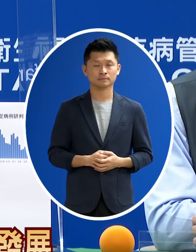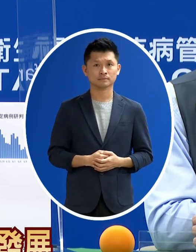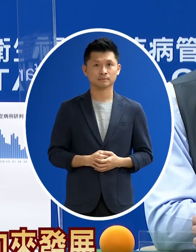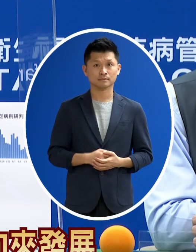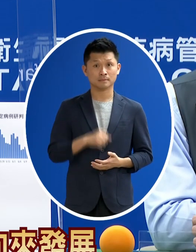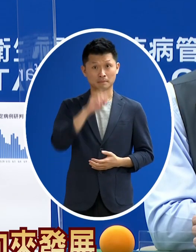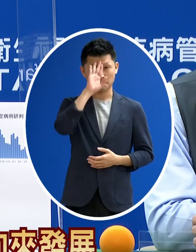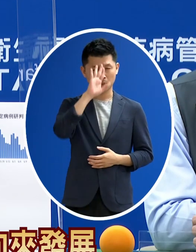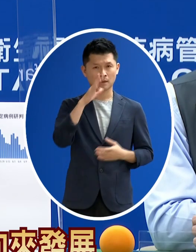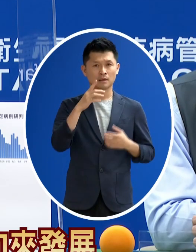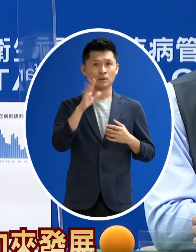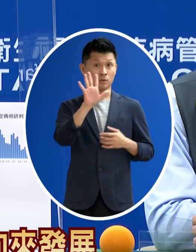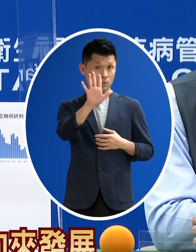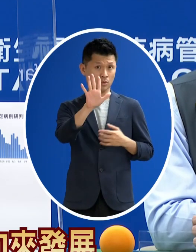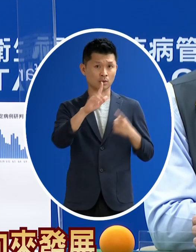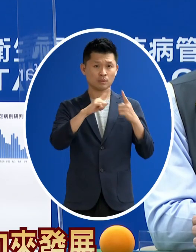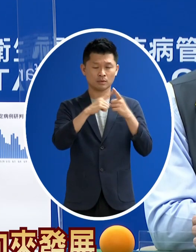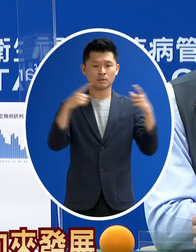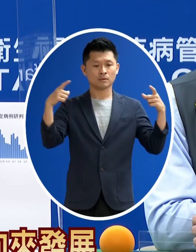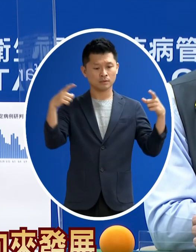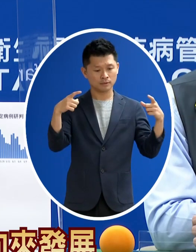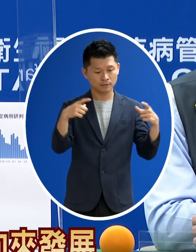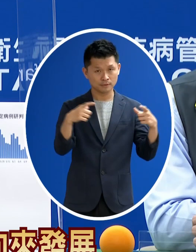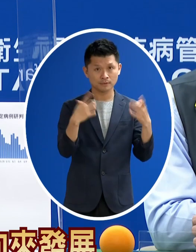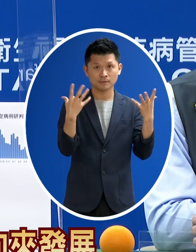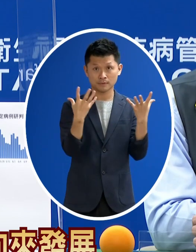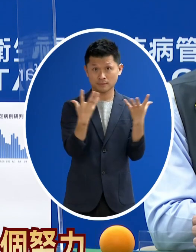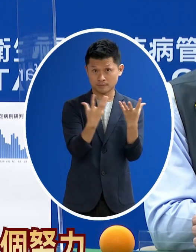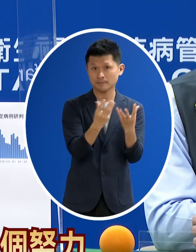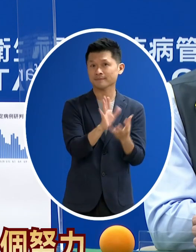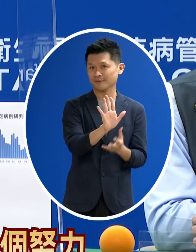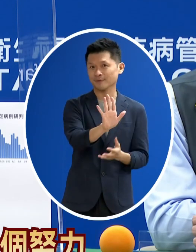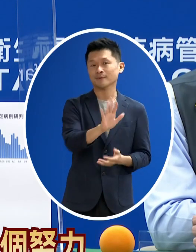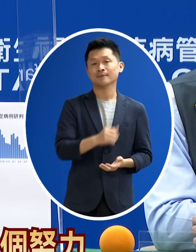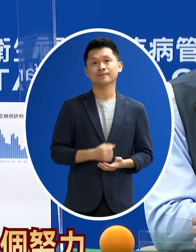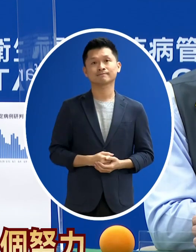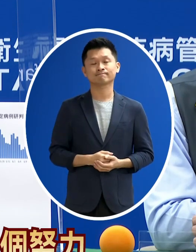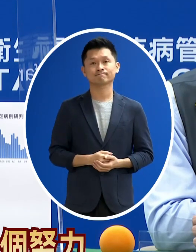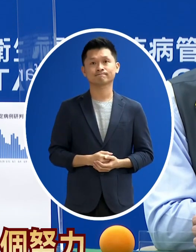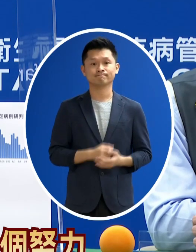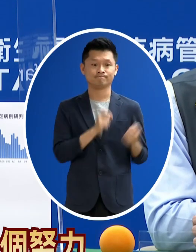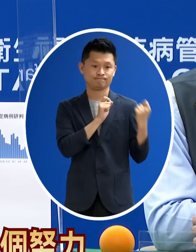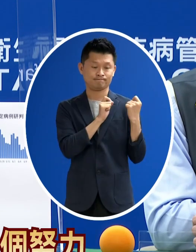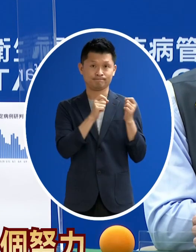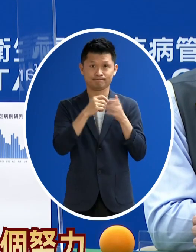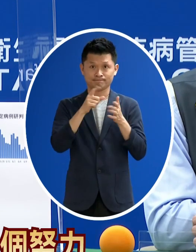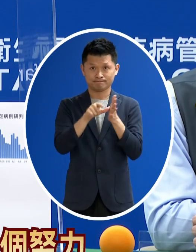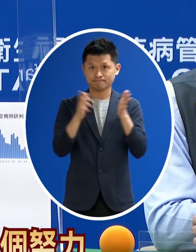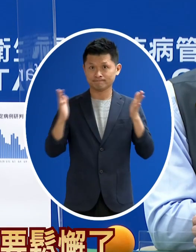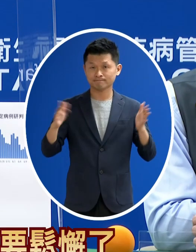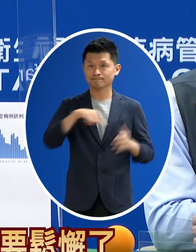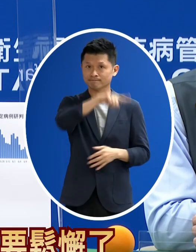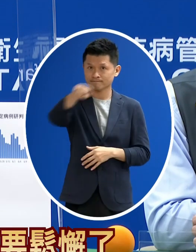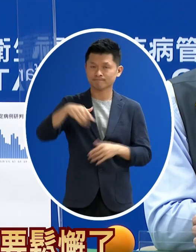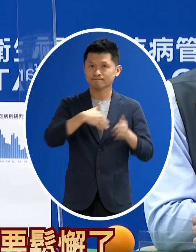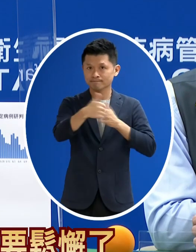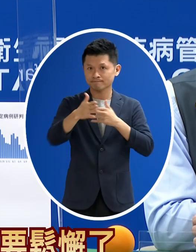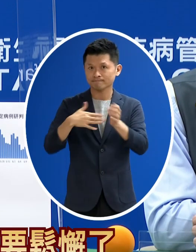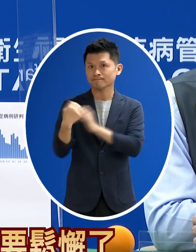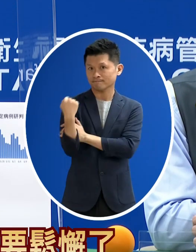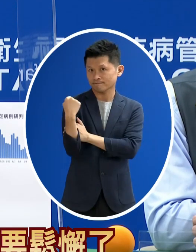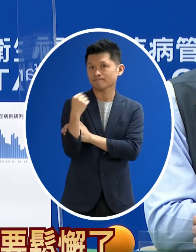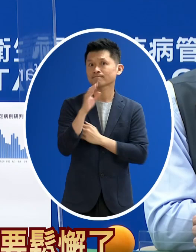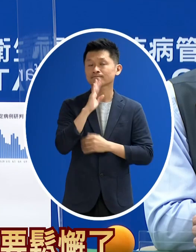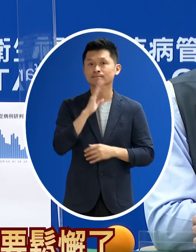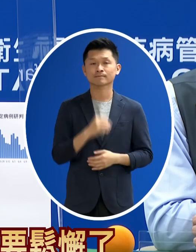向一个好的方向来发展，我想这都是这段时间大家的一个努力，但是仍然不可以，